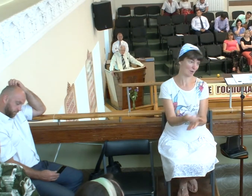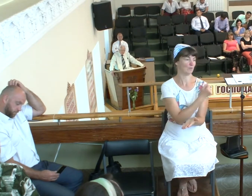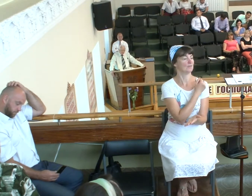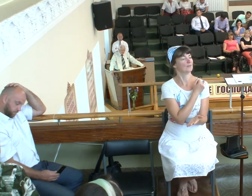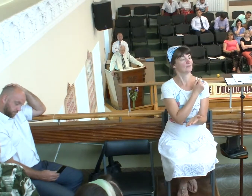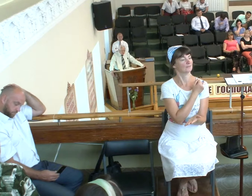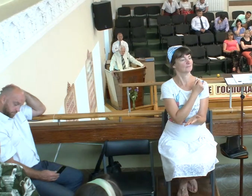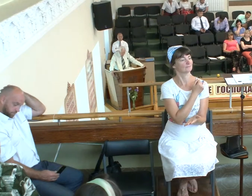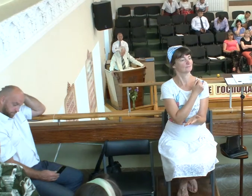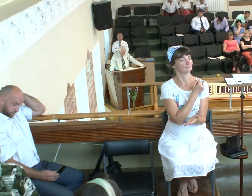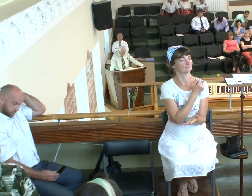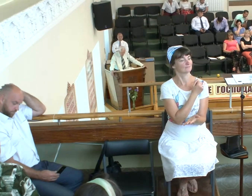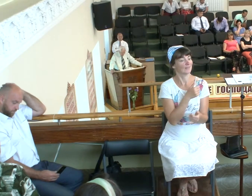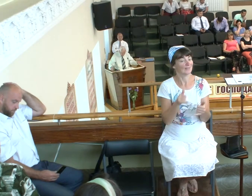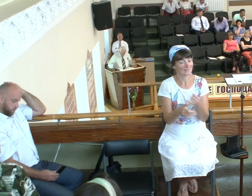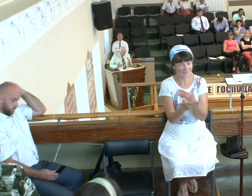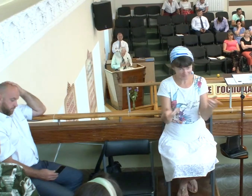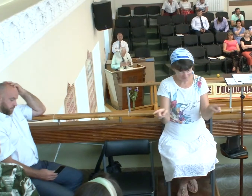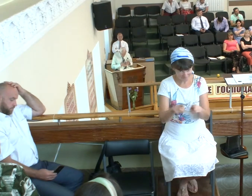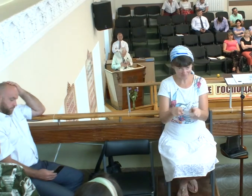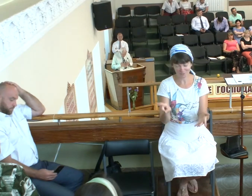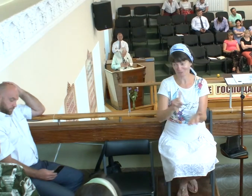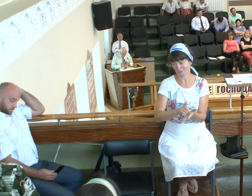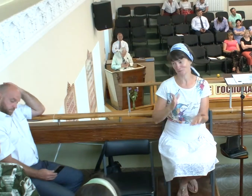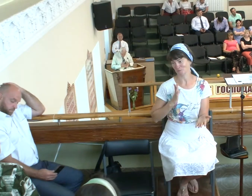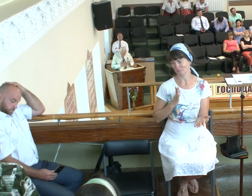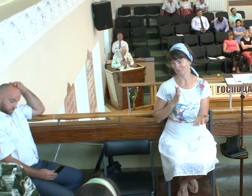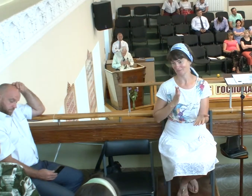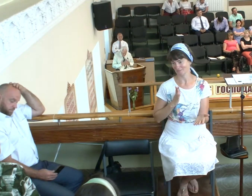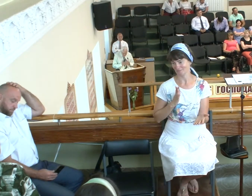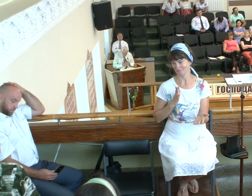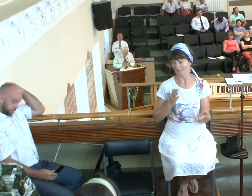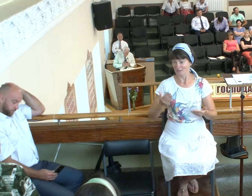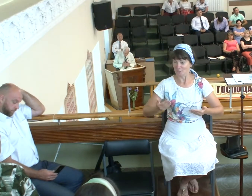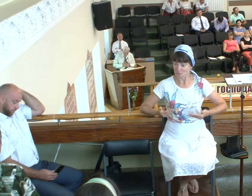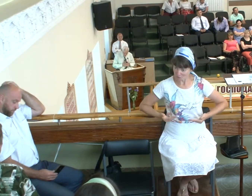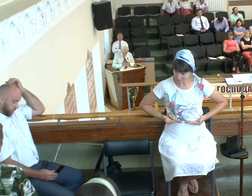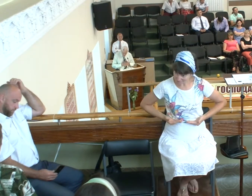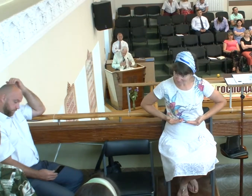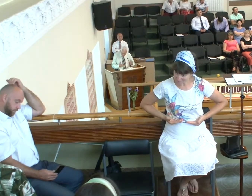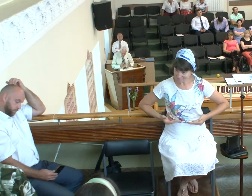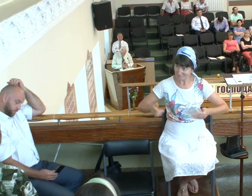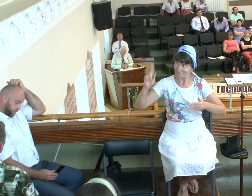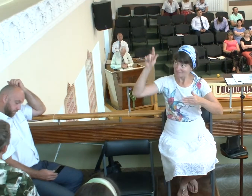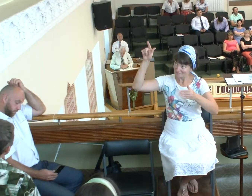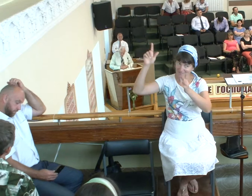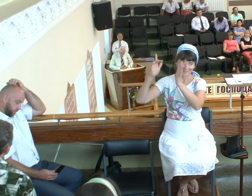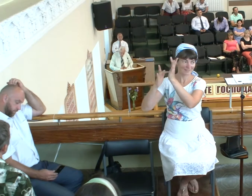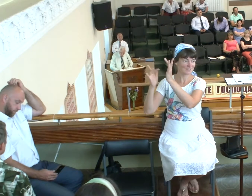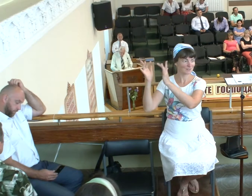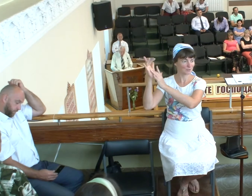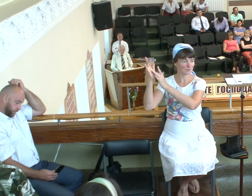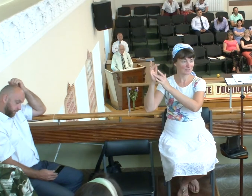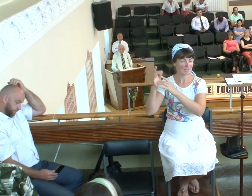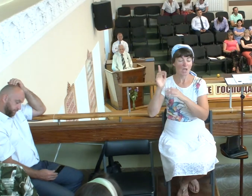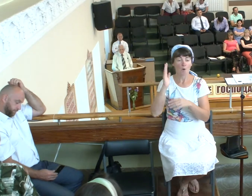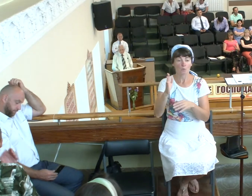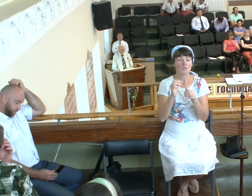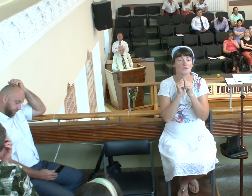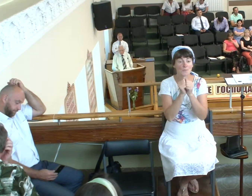Христос. Друзья дорогие, нам нужно молиться о том, что в нашей жизни точно так было. Для